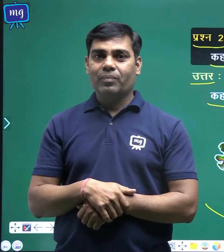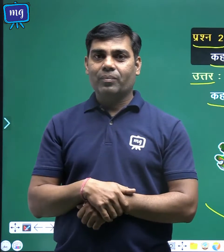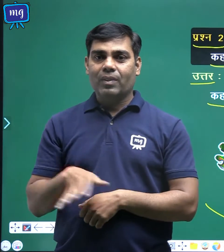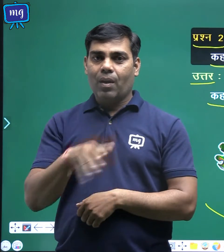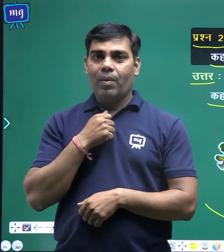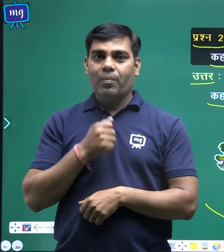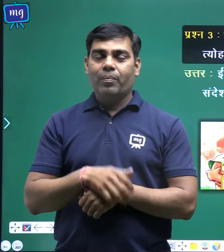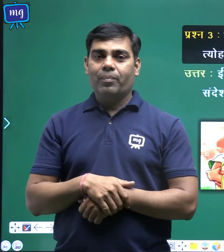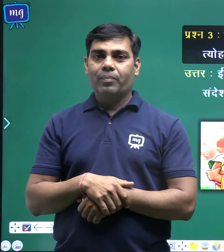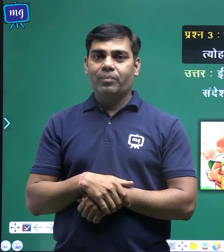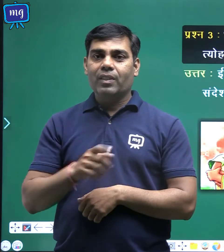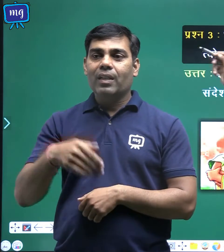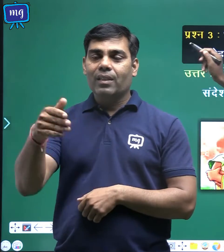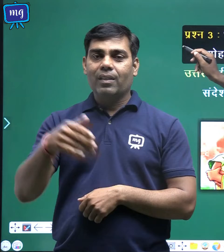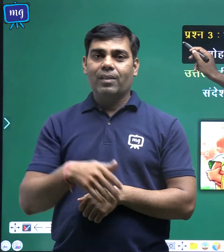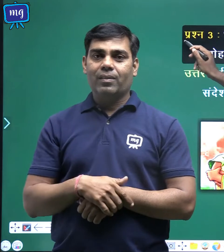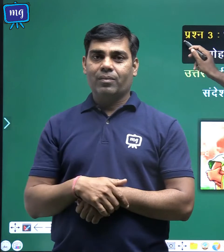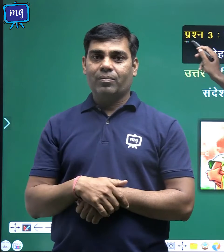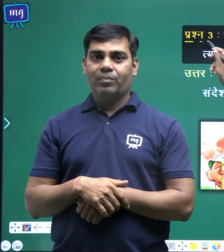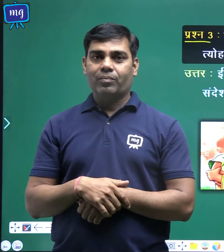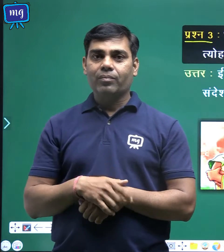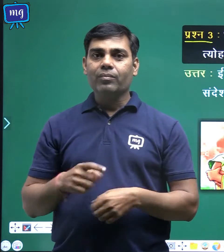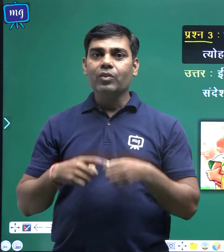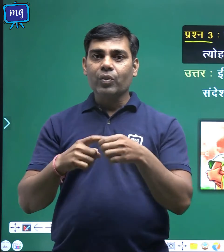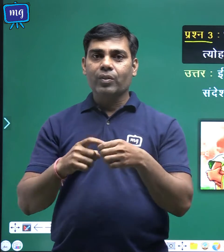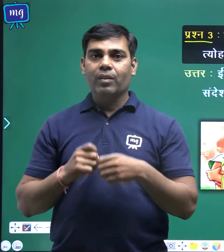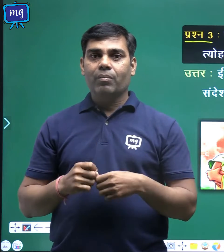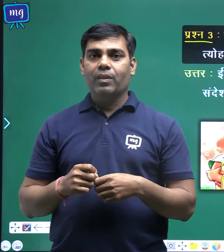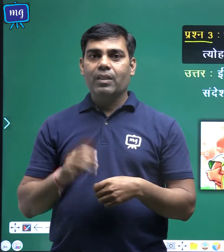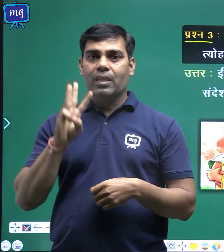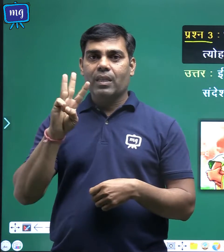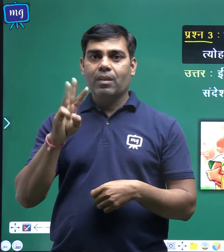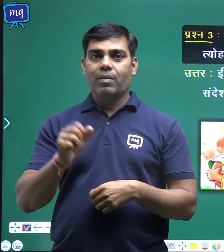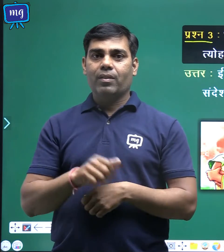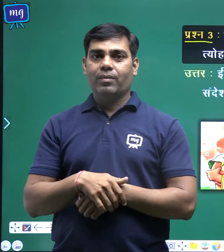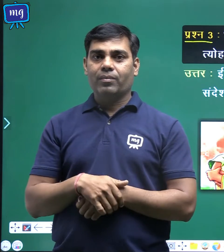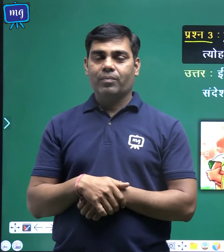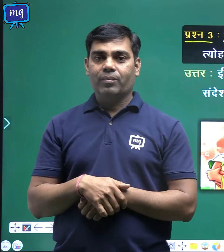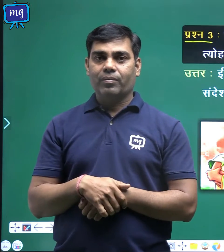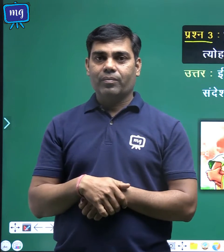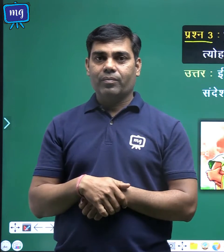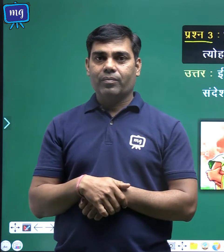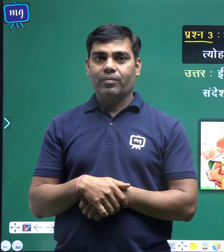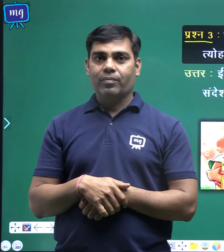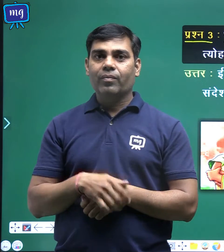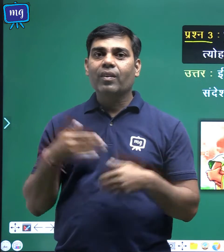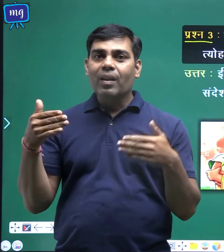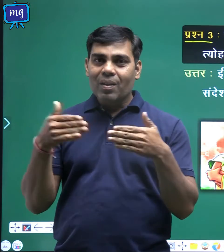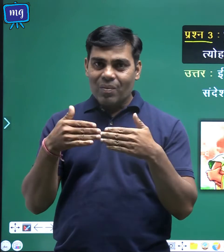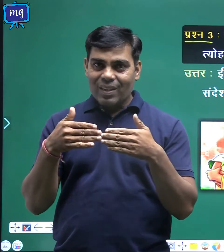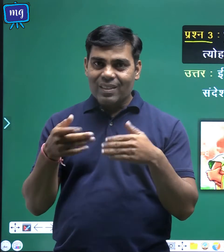अब हम आगे चलते हैं प्रश्न नंबर 3 पर। भाईचारे का